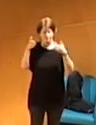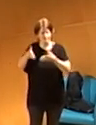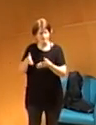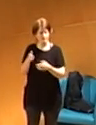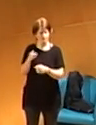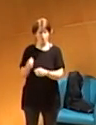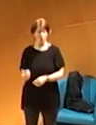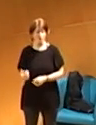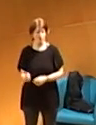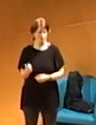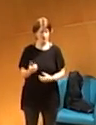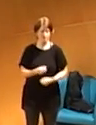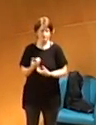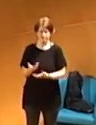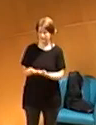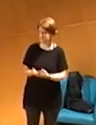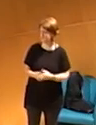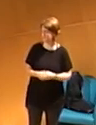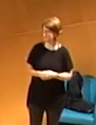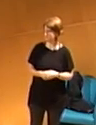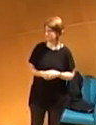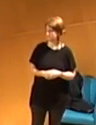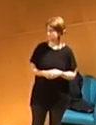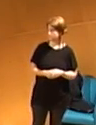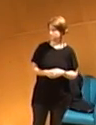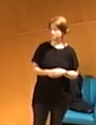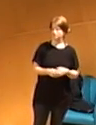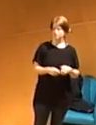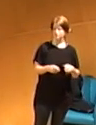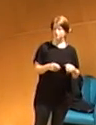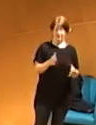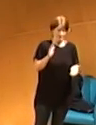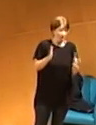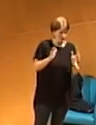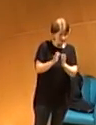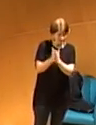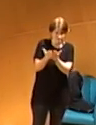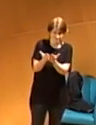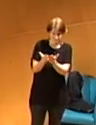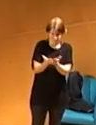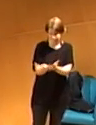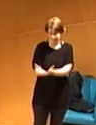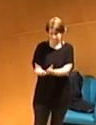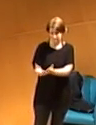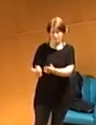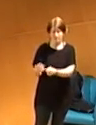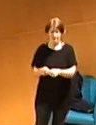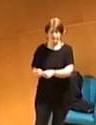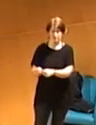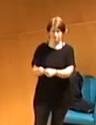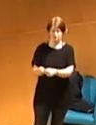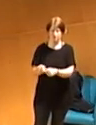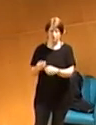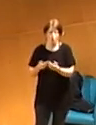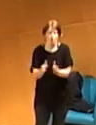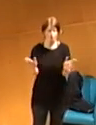colère. Et si c'est abordé dans le livre, ça pourra permettre peut-être d'en parler. Ils vont vous trouver ça. Je suis